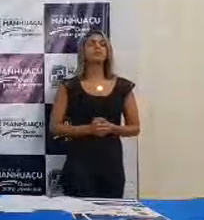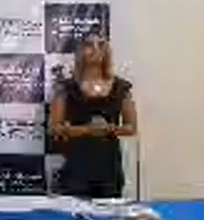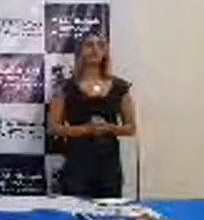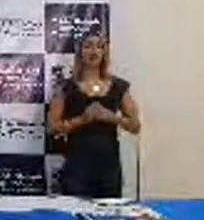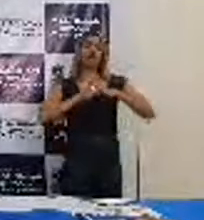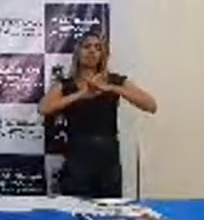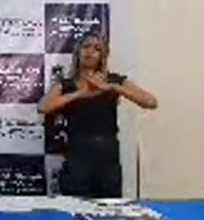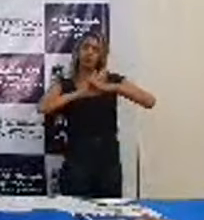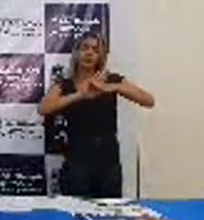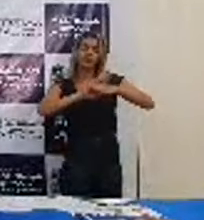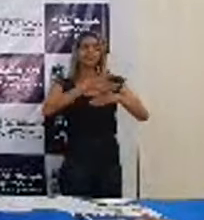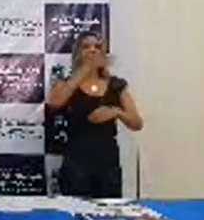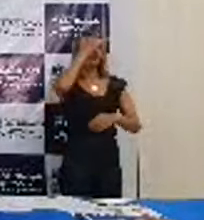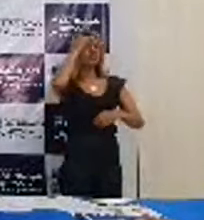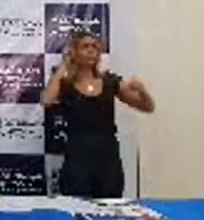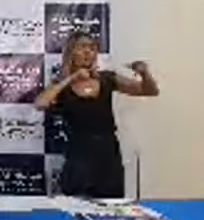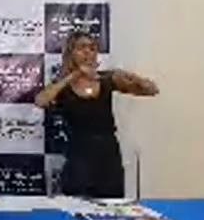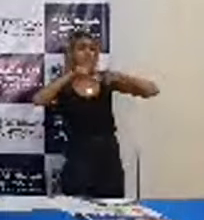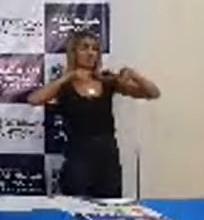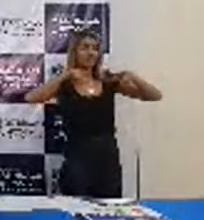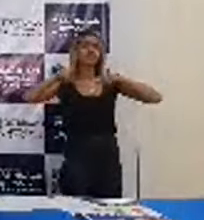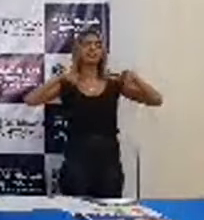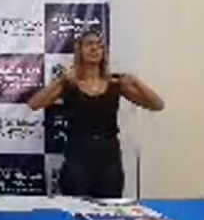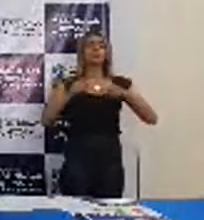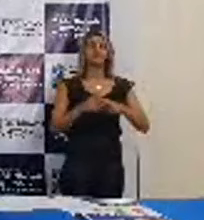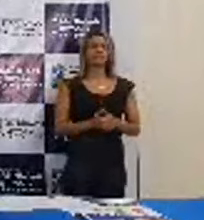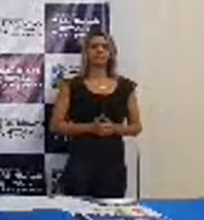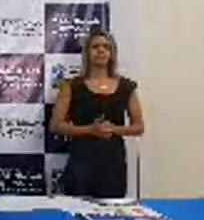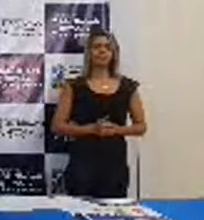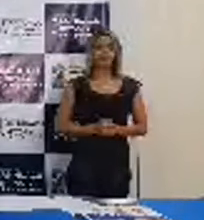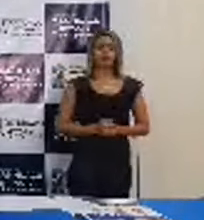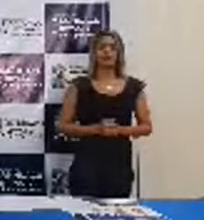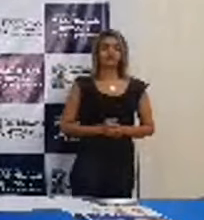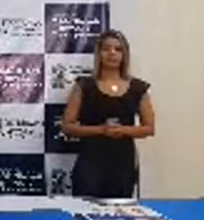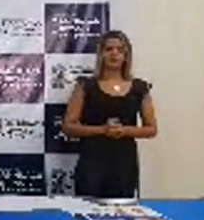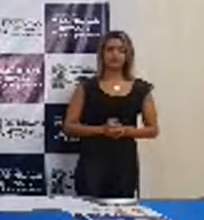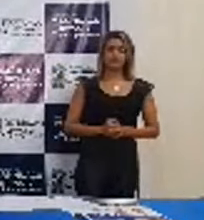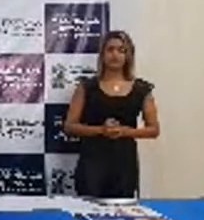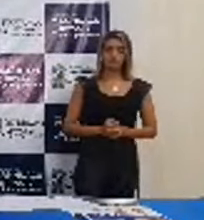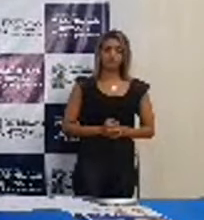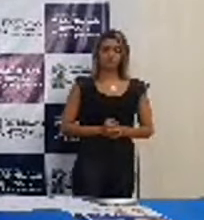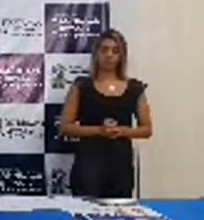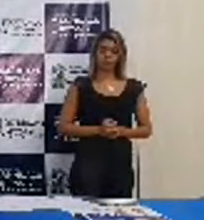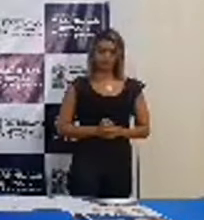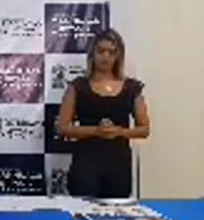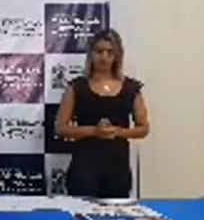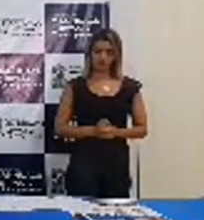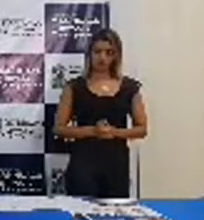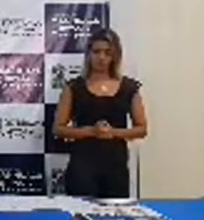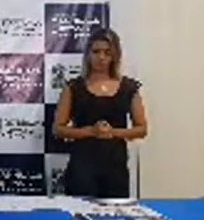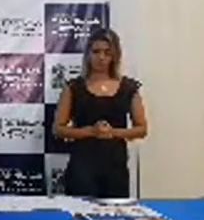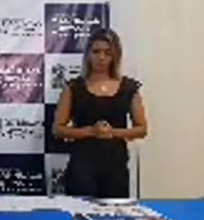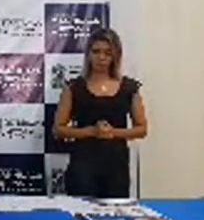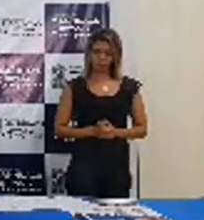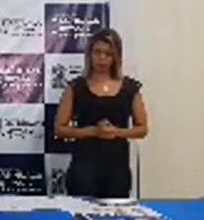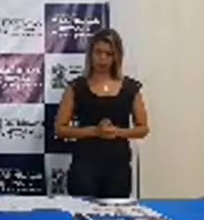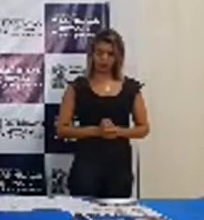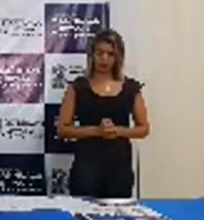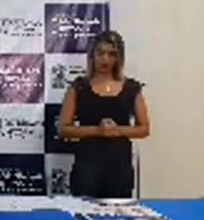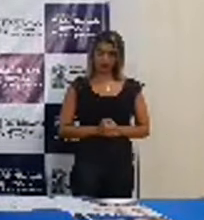os empresários. A sanção é clara e estabelecida na lei, interdição. Vamos partir agora com a união de todos,